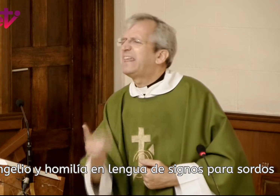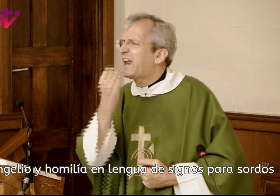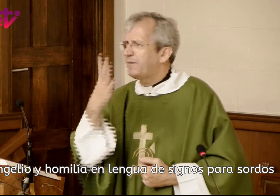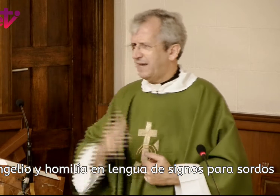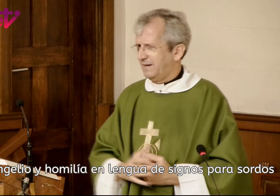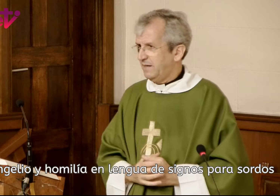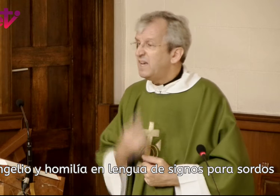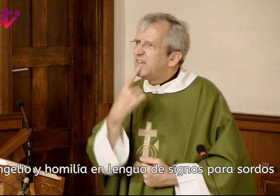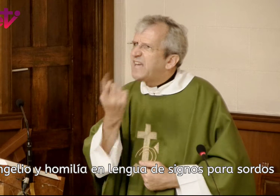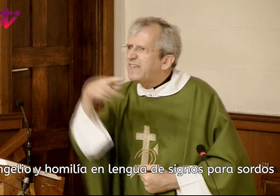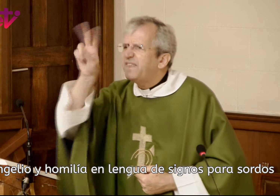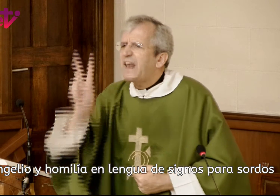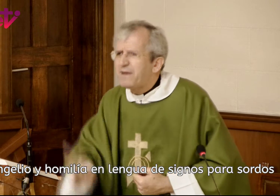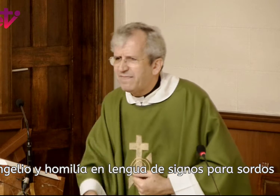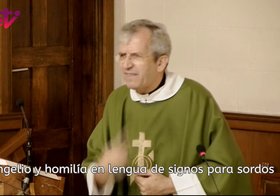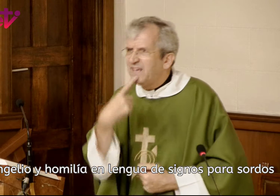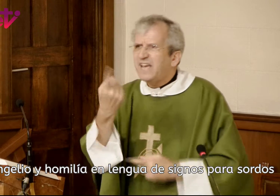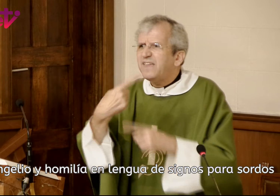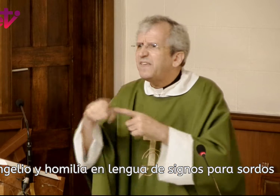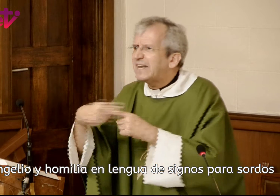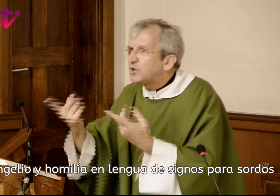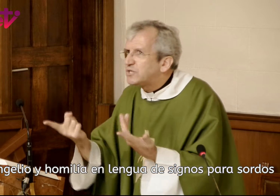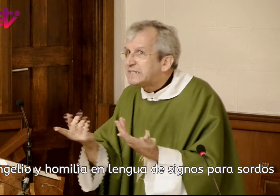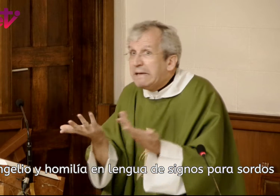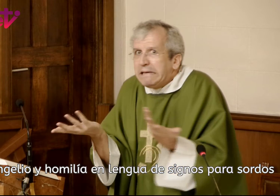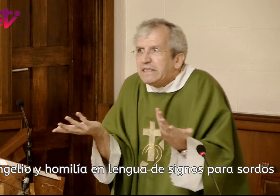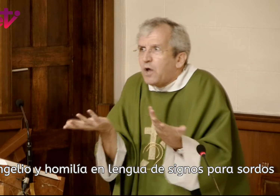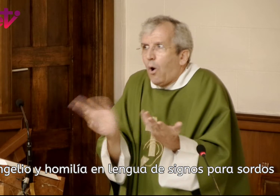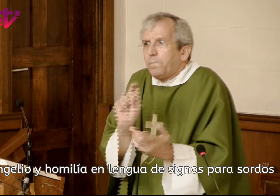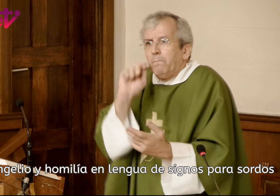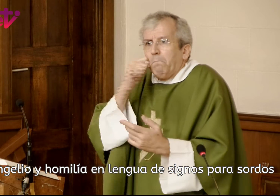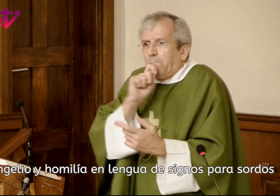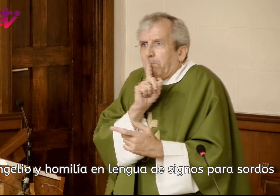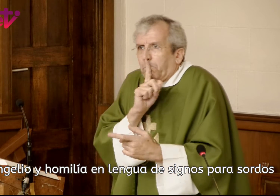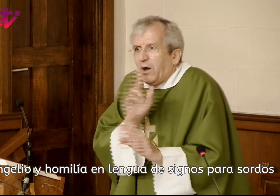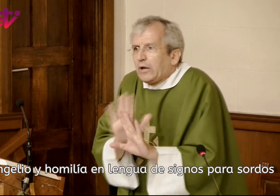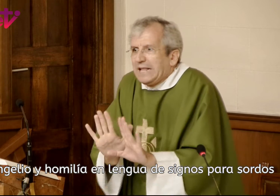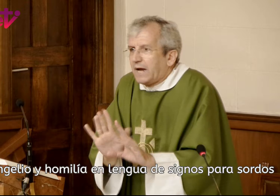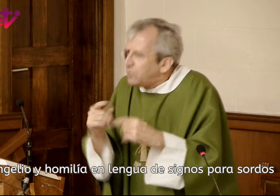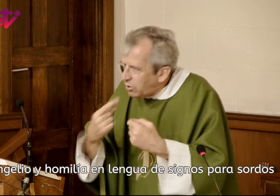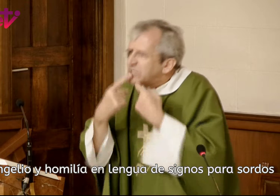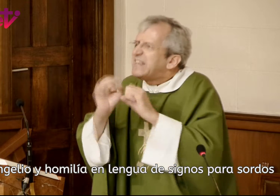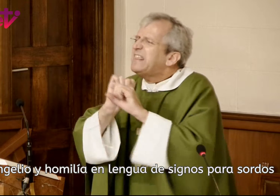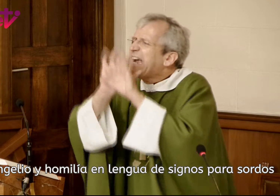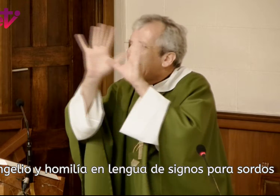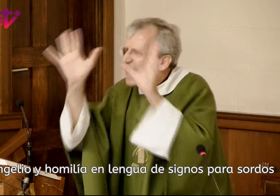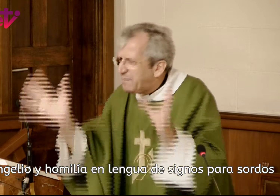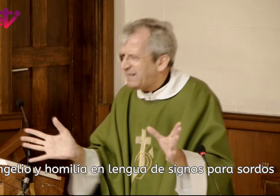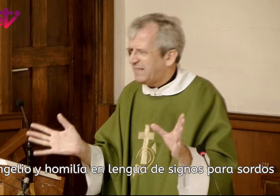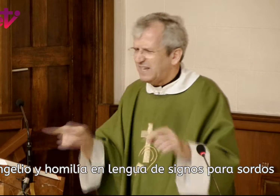quedar bien. Si hay que decir la verdad, si hay que decir las cosas, y dices, hoy mejor callar. No, se dice claramente, y se